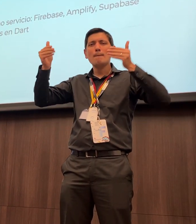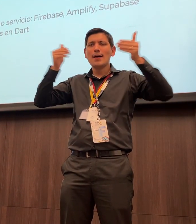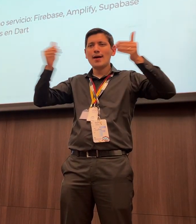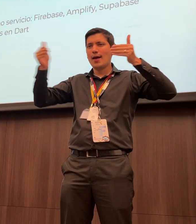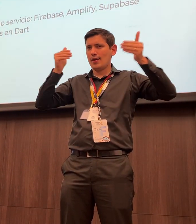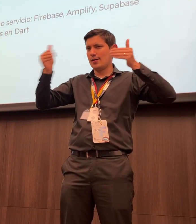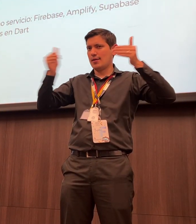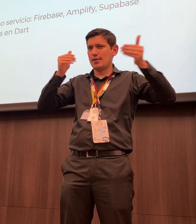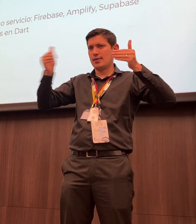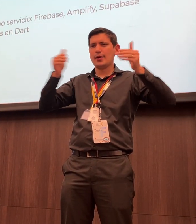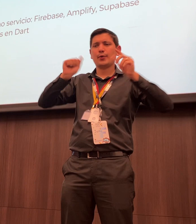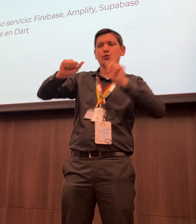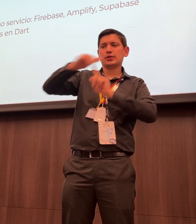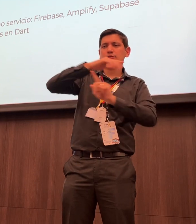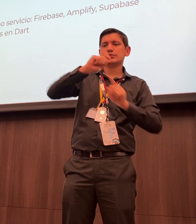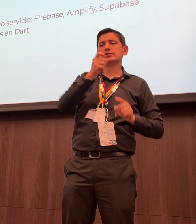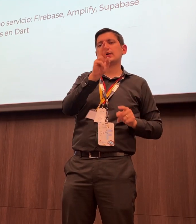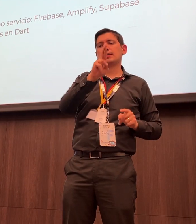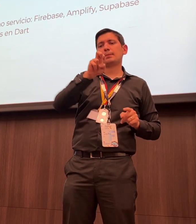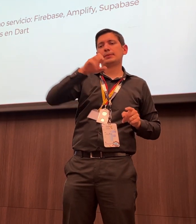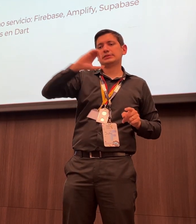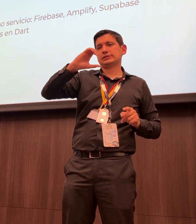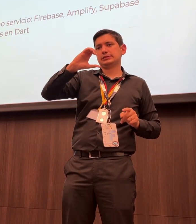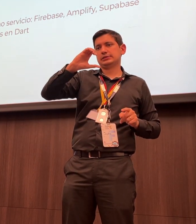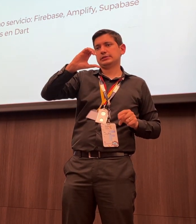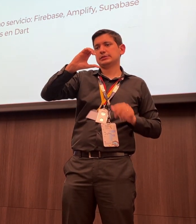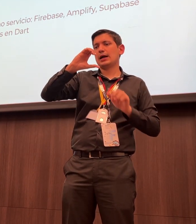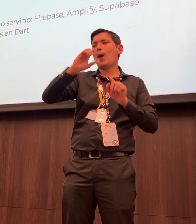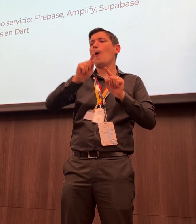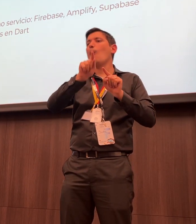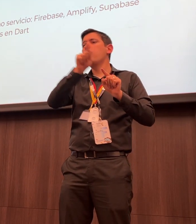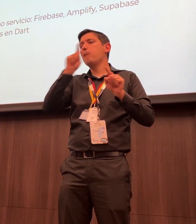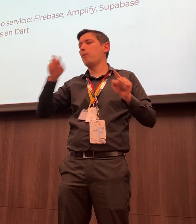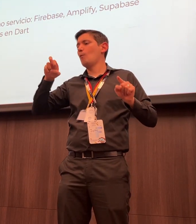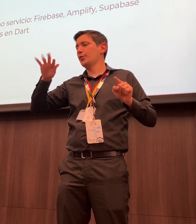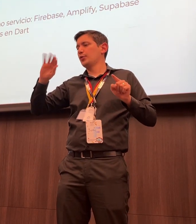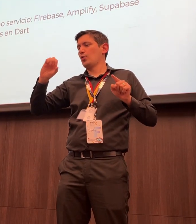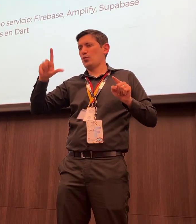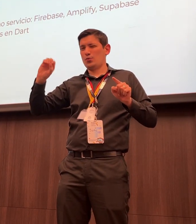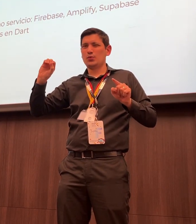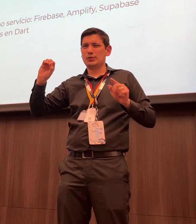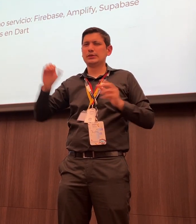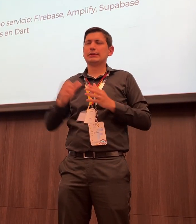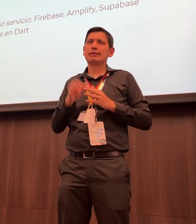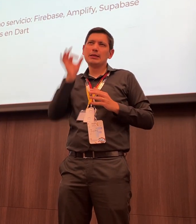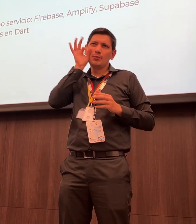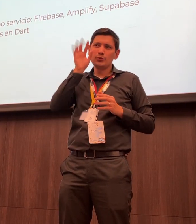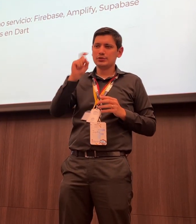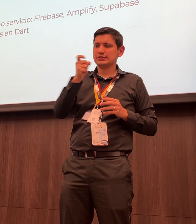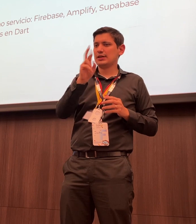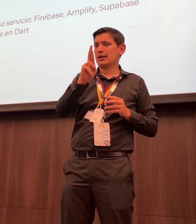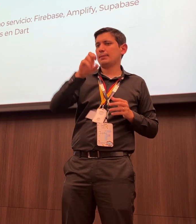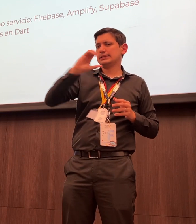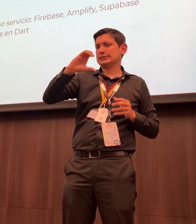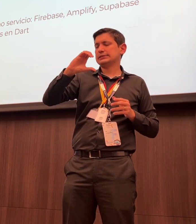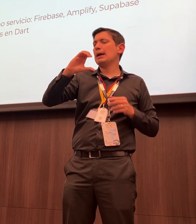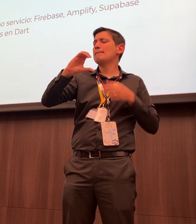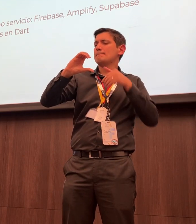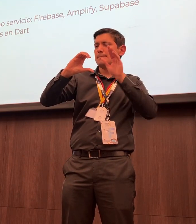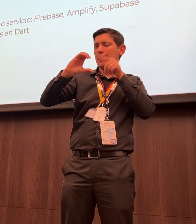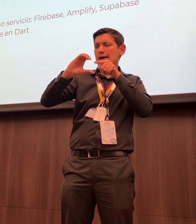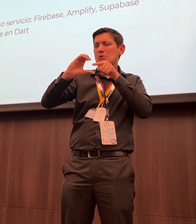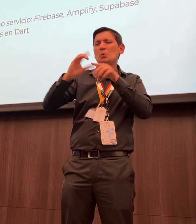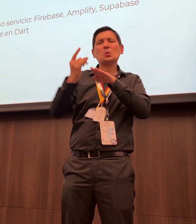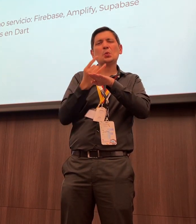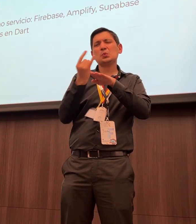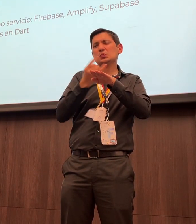y situar un poco en contexto gRPC con respecto al resto de los protocolos, que como les digo, quizás gRPC es como el que está un poco más en desuso